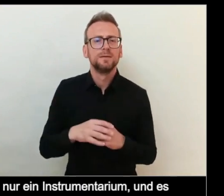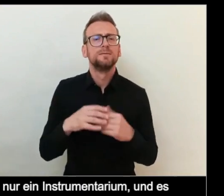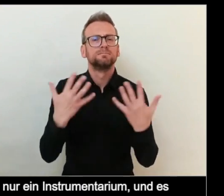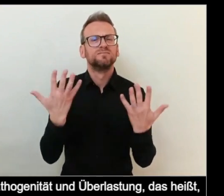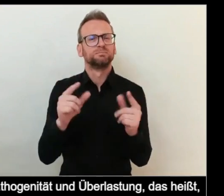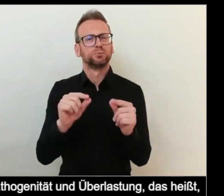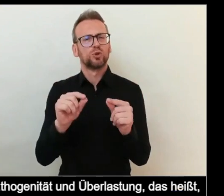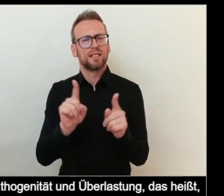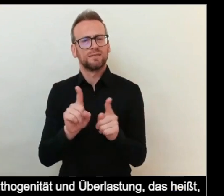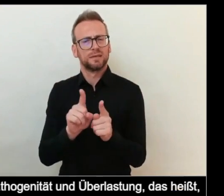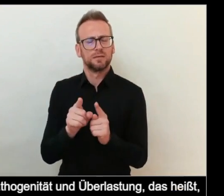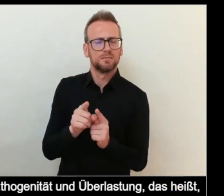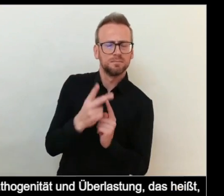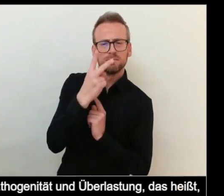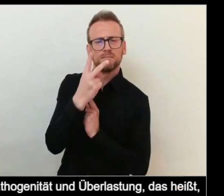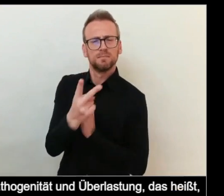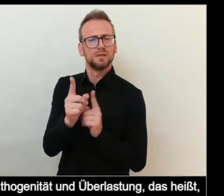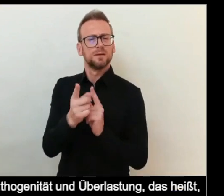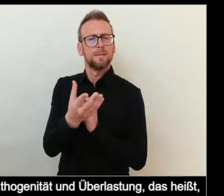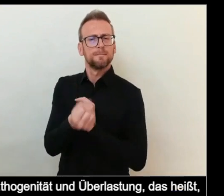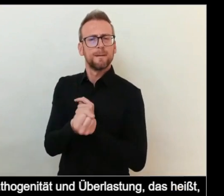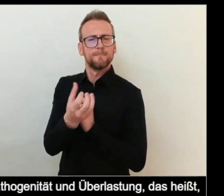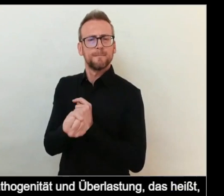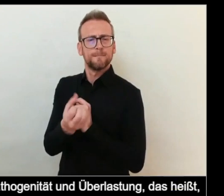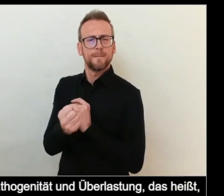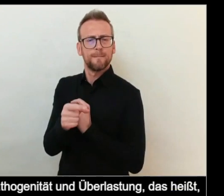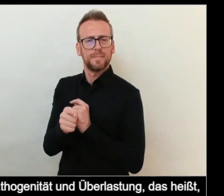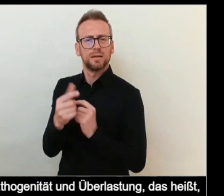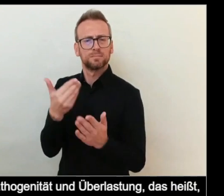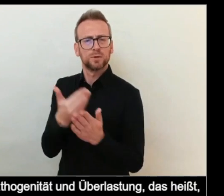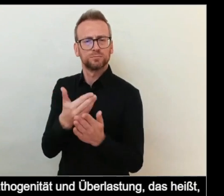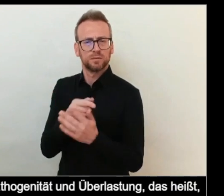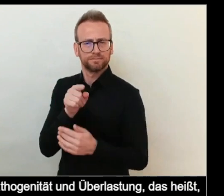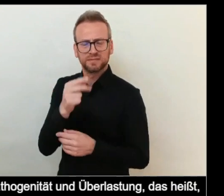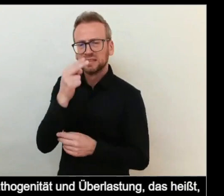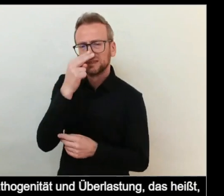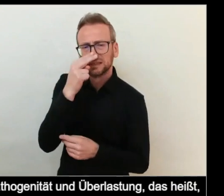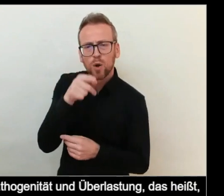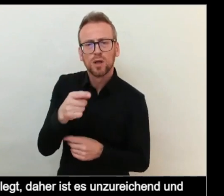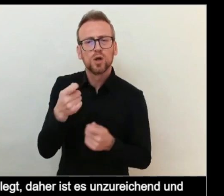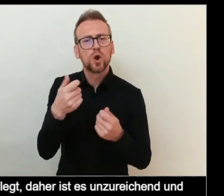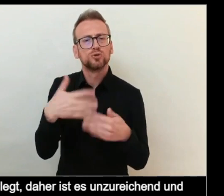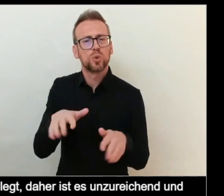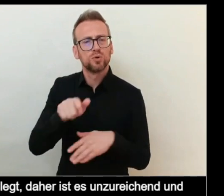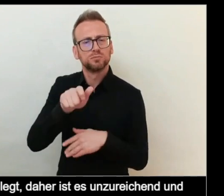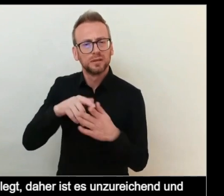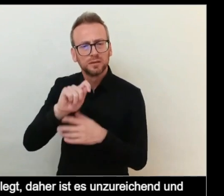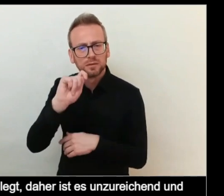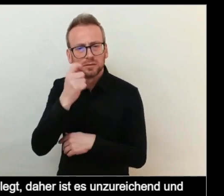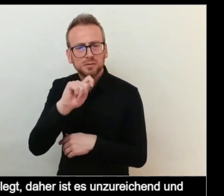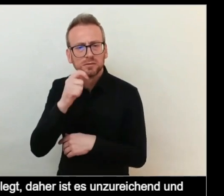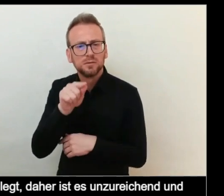testen lassen, denke ich mal, damit sie es ausnutzen können. Und Herr Piazzolo, bei dem